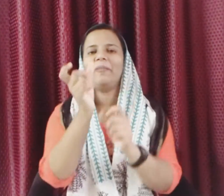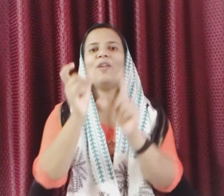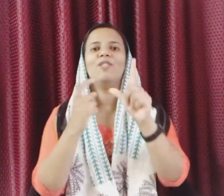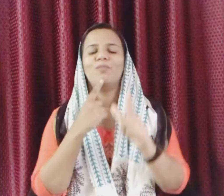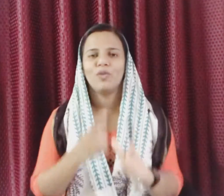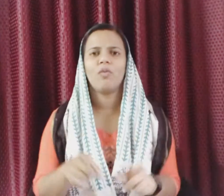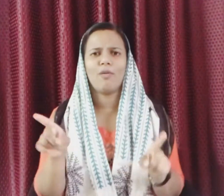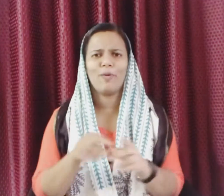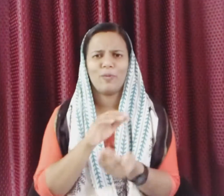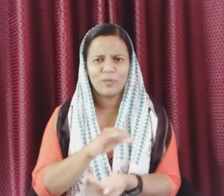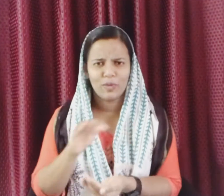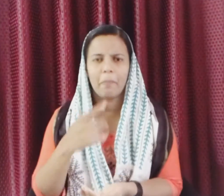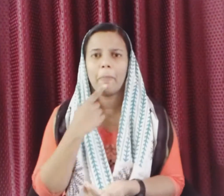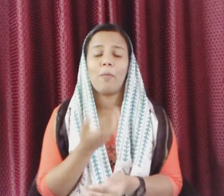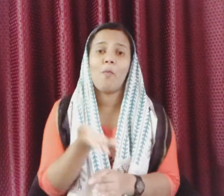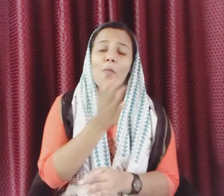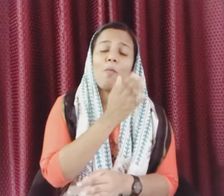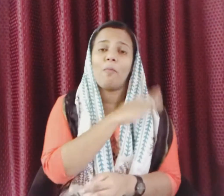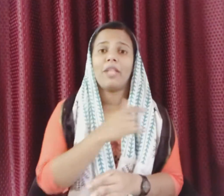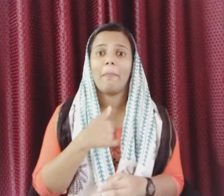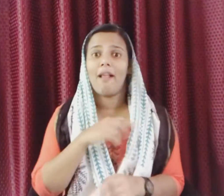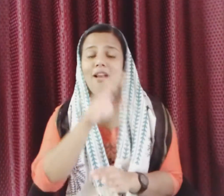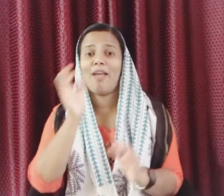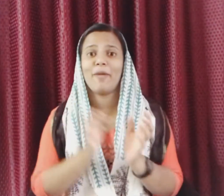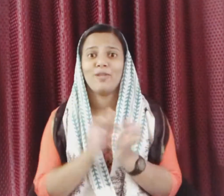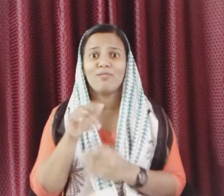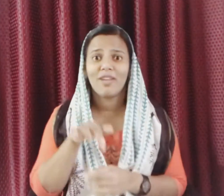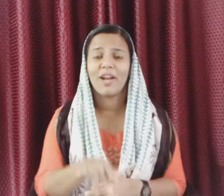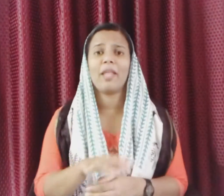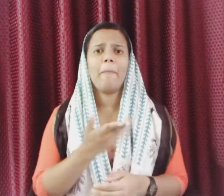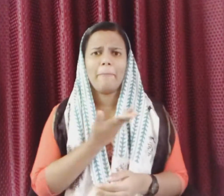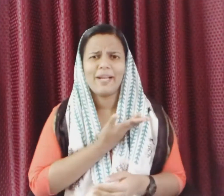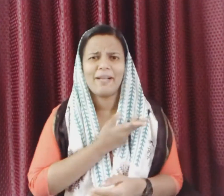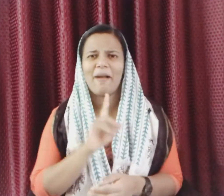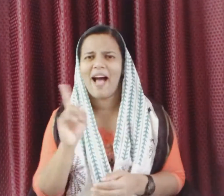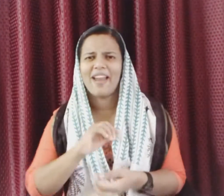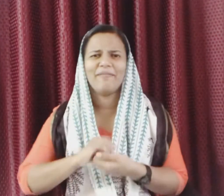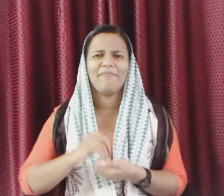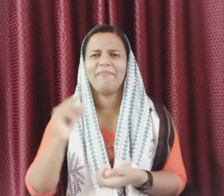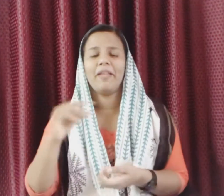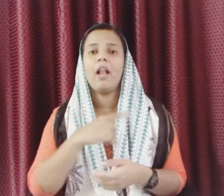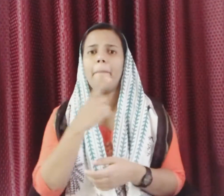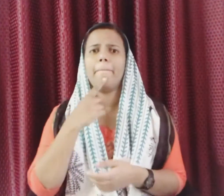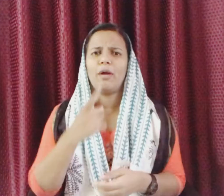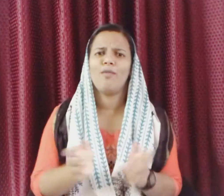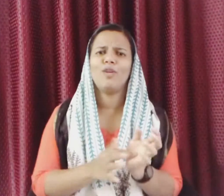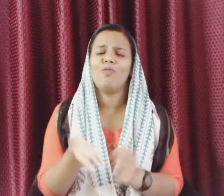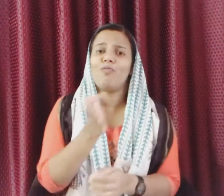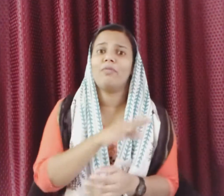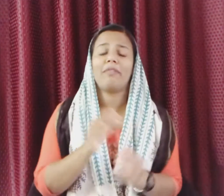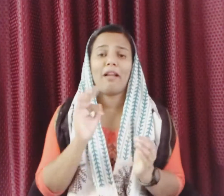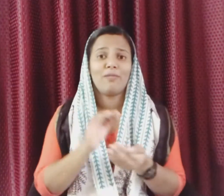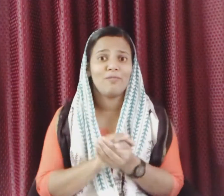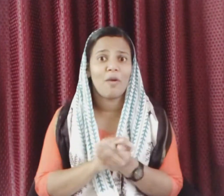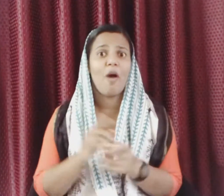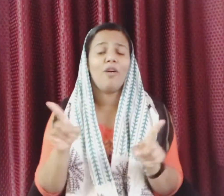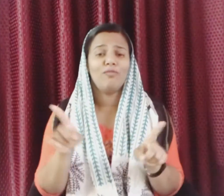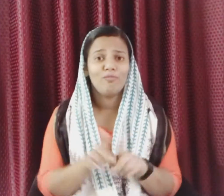പോനെ കുഞ്ഞു മക്കളോട് പറയണം, കഴിഞ്ഞ കാലങ്ങളിൽ ഞങ്ങളെ നടത്തിയ കർത്താവ്. പ്രിയപ്പെട്ടവരോട് പറയണം, കഴിഞ്ഞ കാലങ്ങളിൽ ഞങ്ങളെ കരുതിയ കർത്താവ്, അവൻ